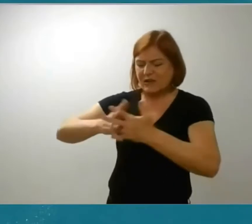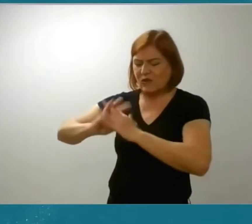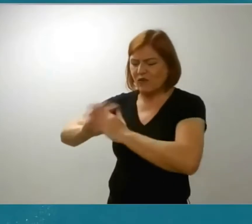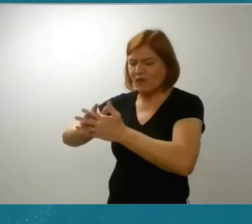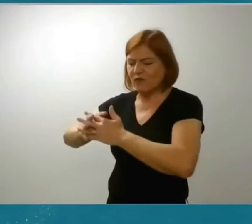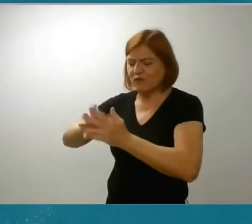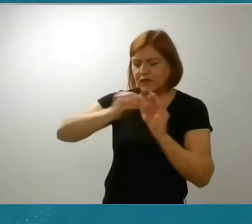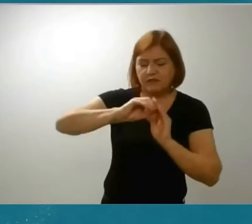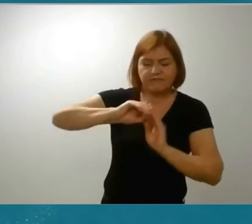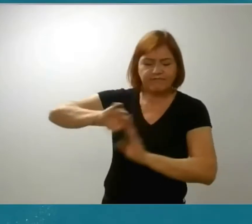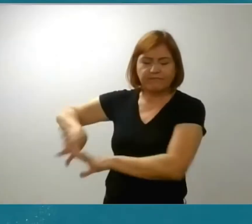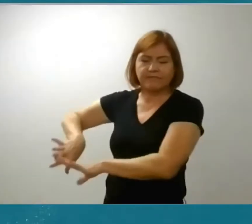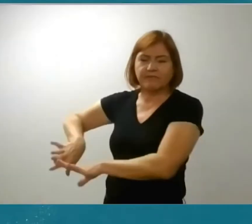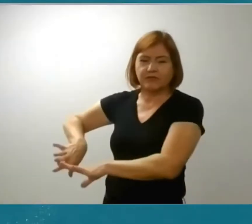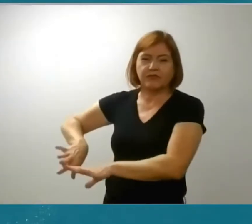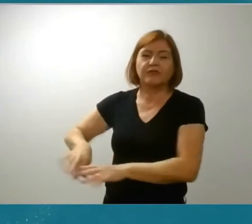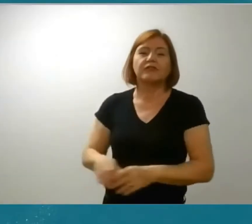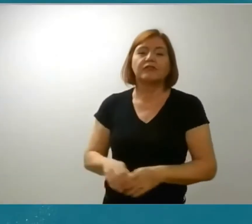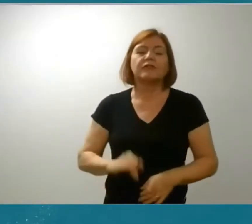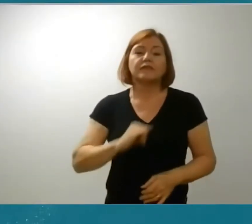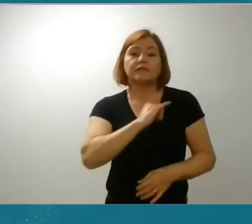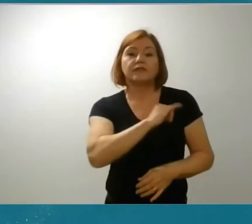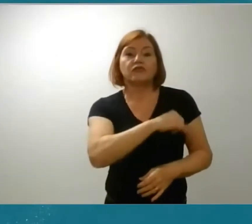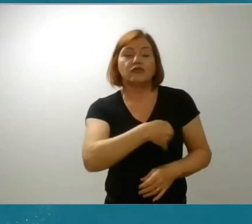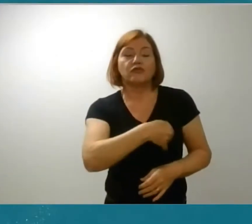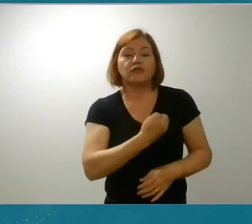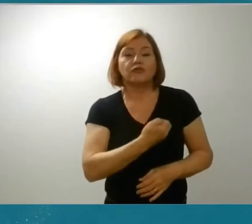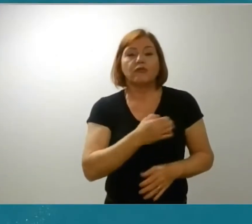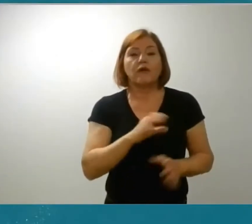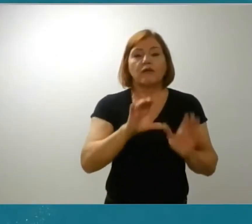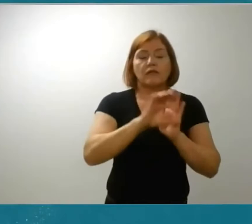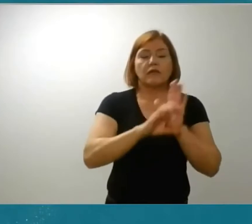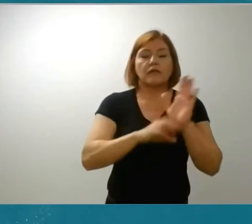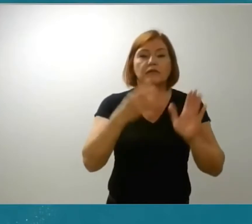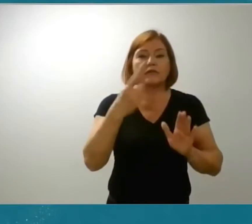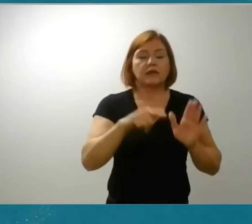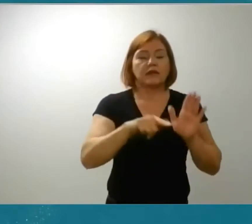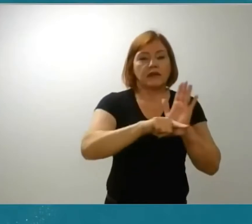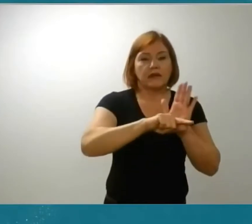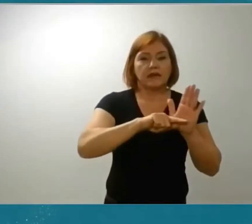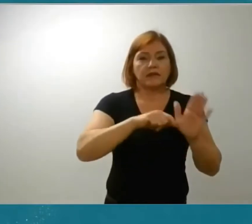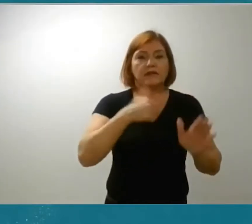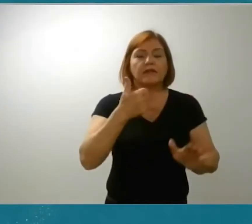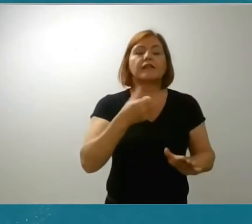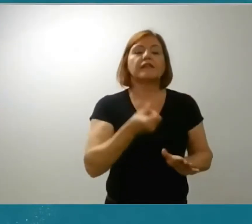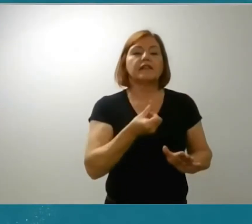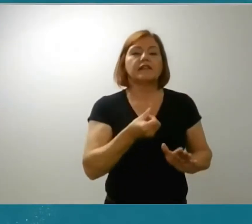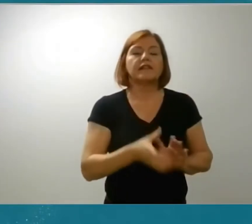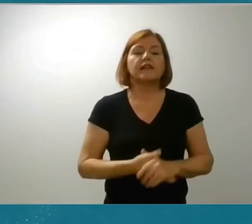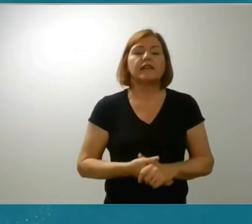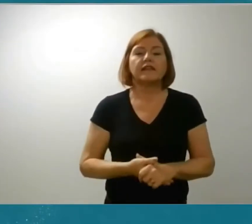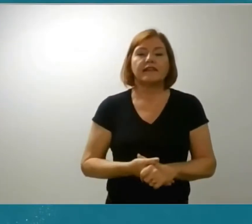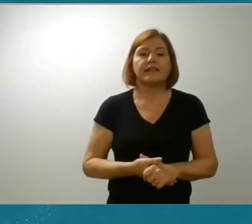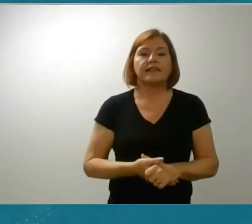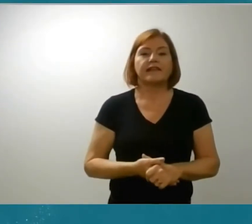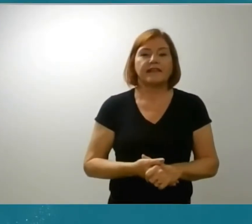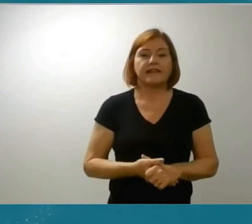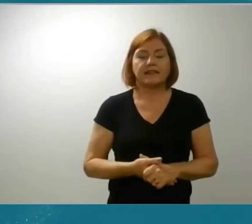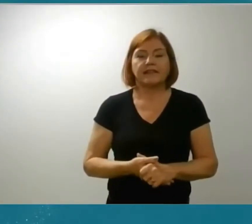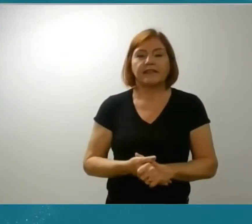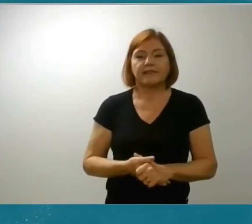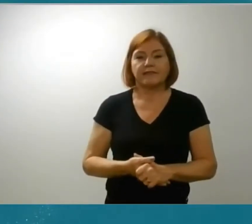ordem. Esse evangelho do reino que nós pregamos nas ruas, esse evangelho do reino que nós passamos a